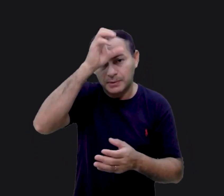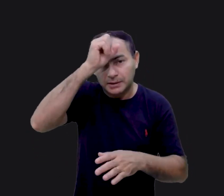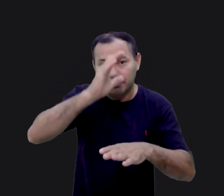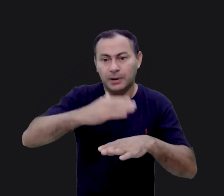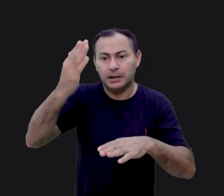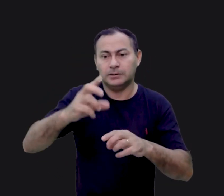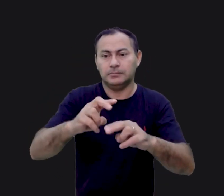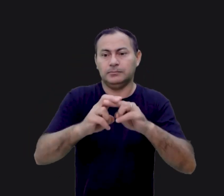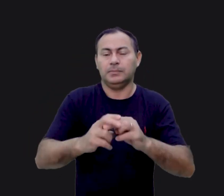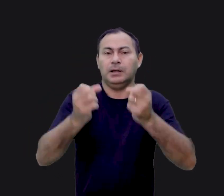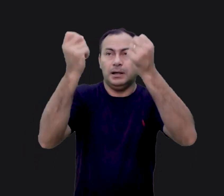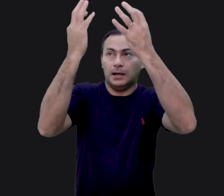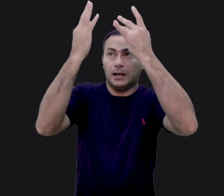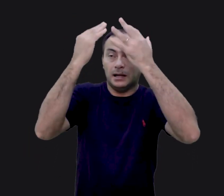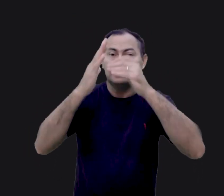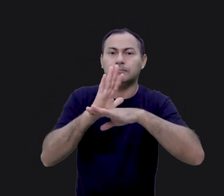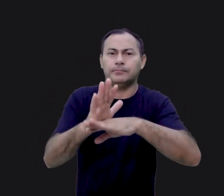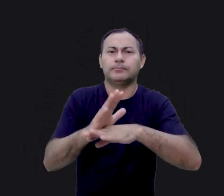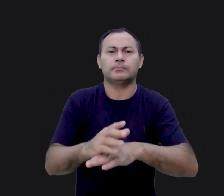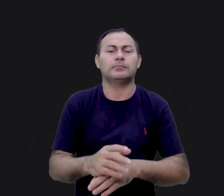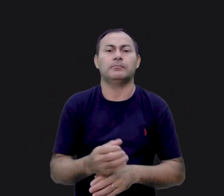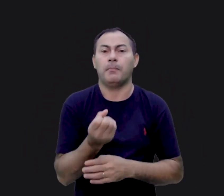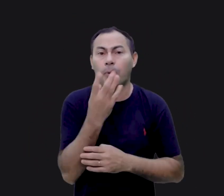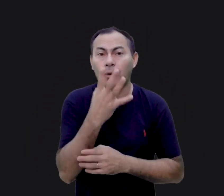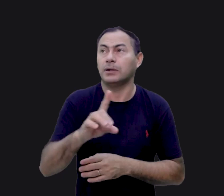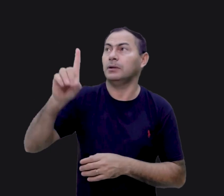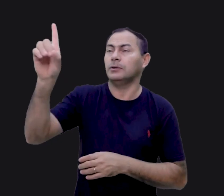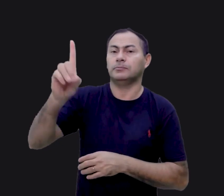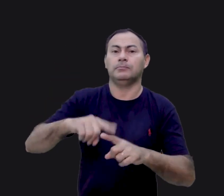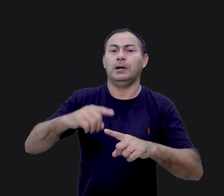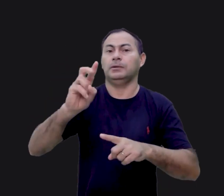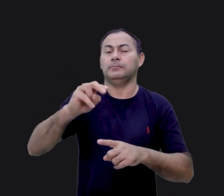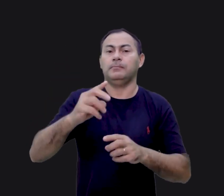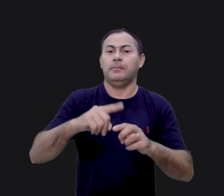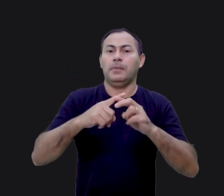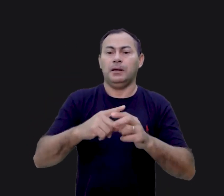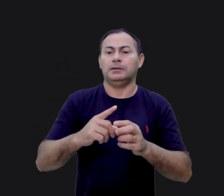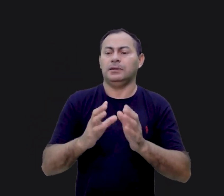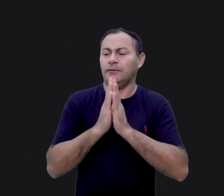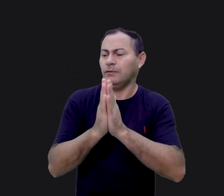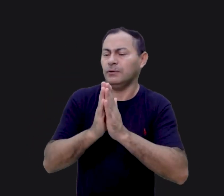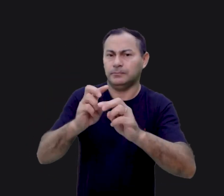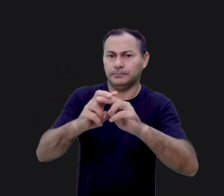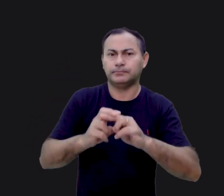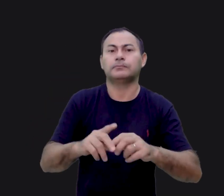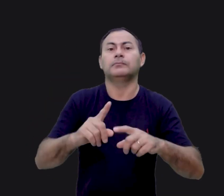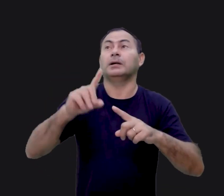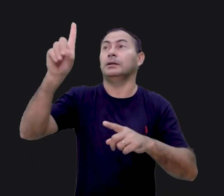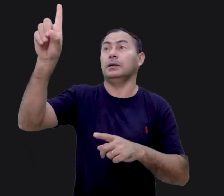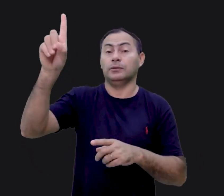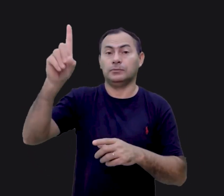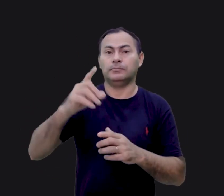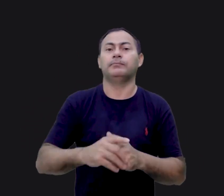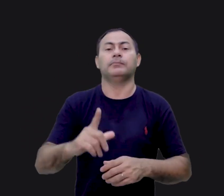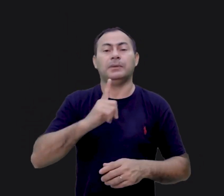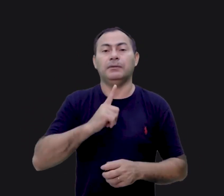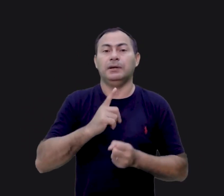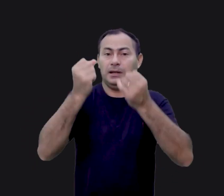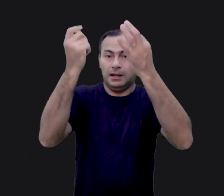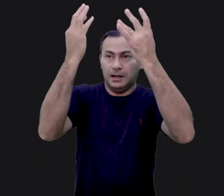aprender mais portanto graça é um favor imerecido de Deus nós não merecia esse favor mas Deus teve